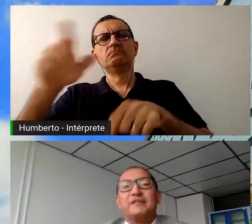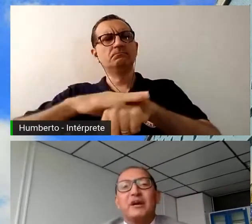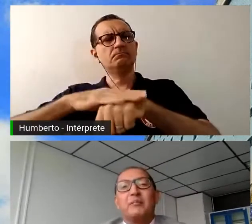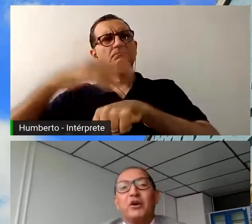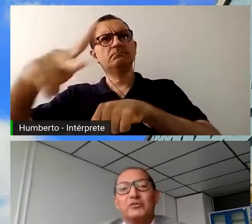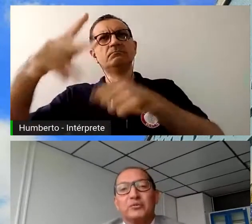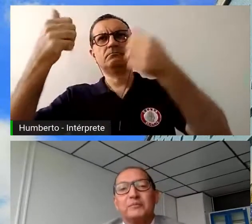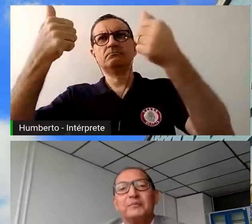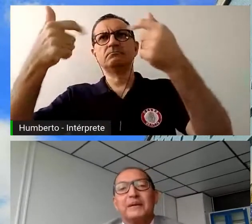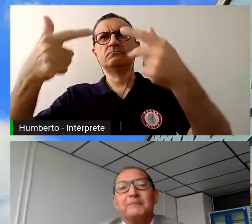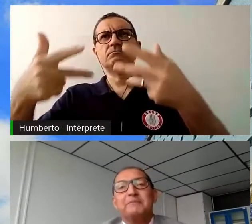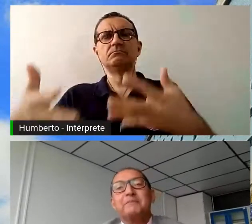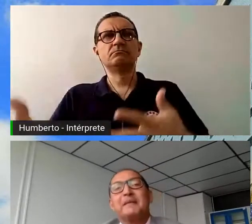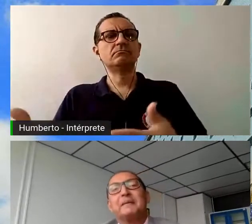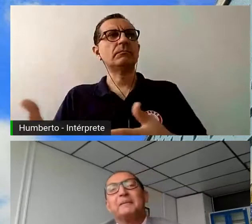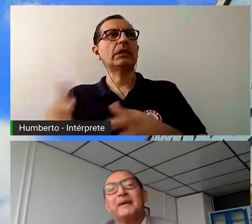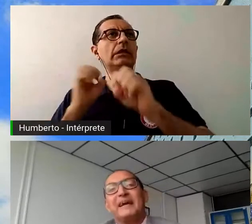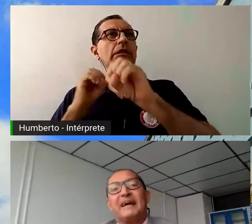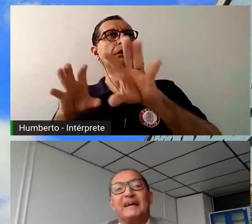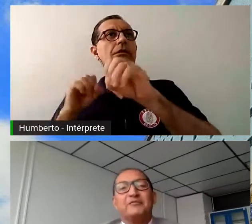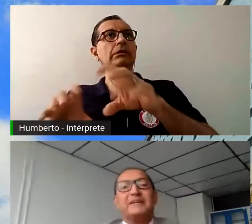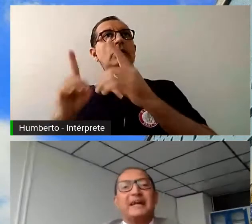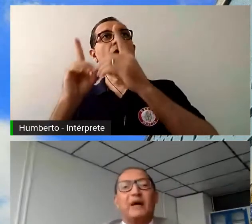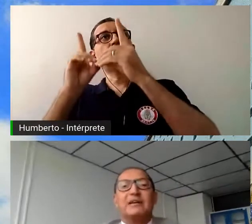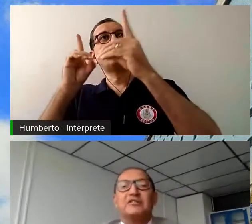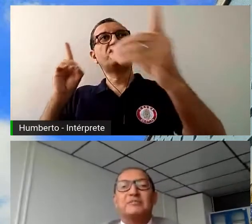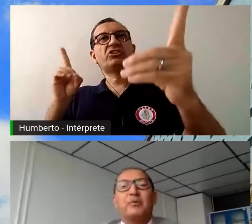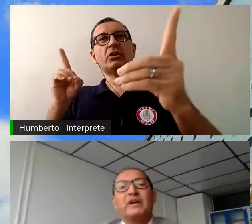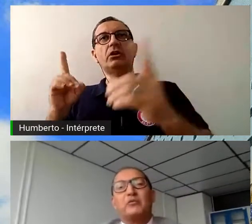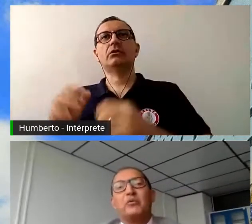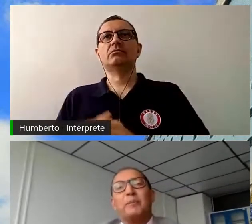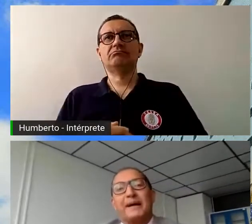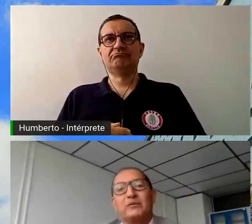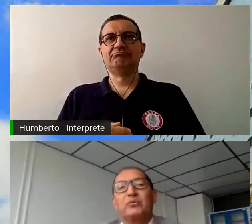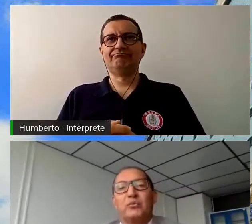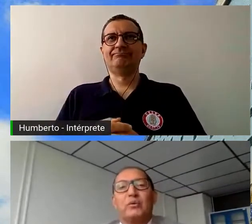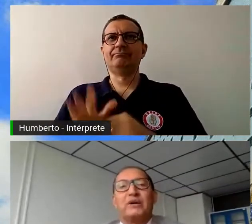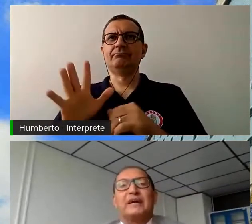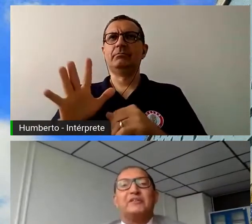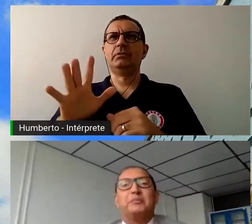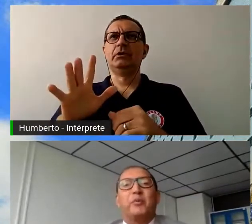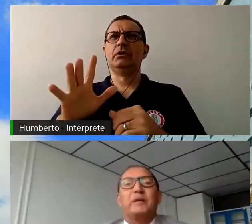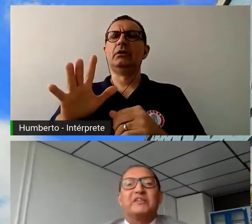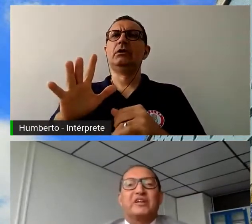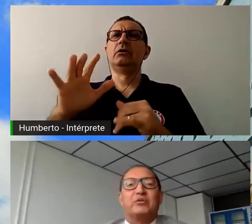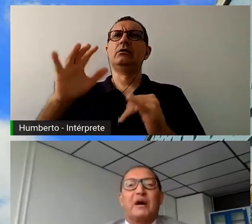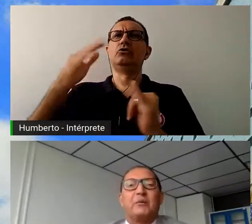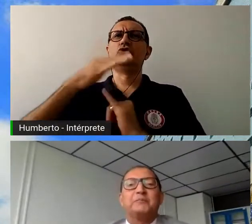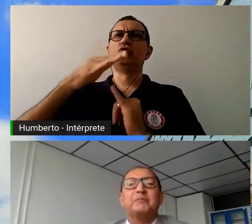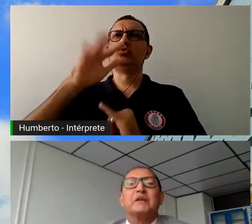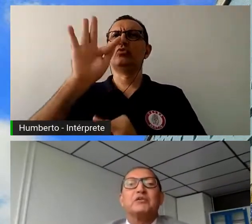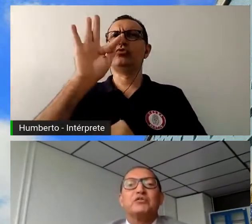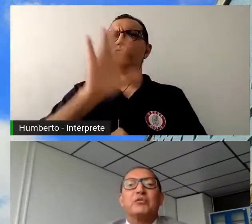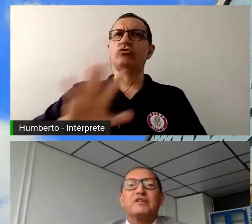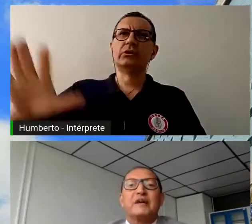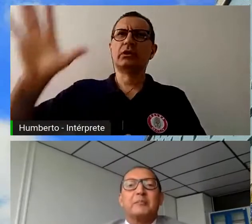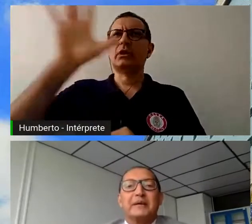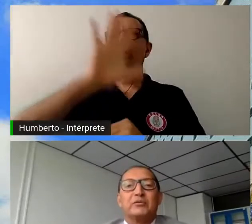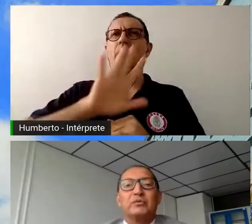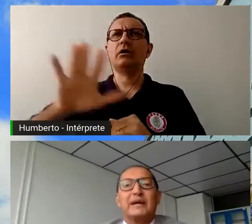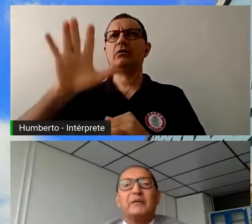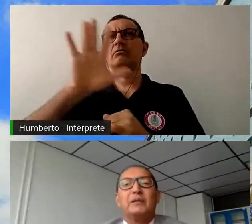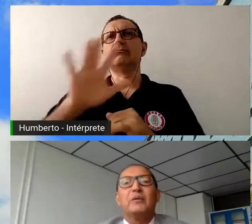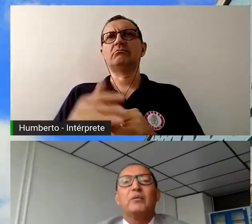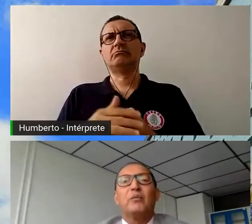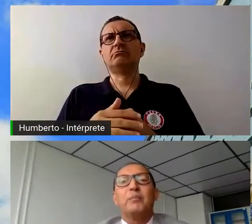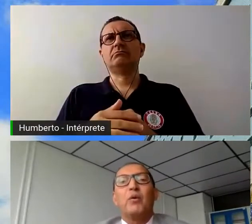esse ensino remoto, né? Bem, a rede federal, ela dispõe, comparado com a rede pública estadual, de um